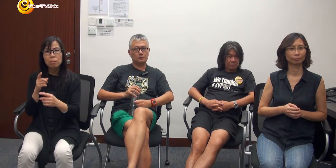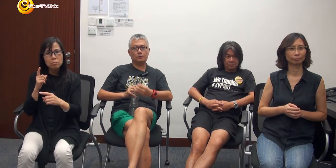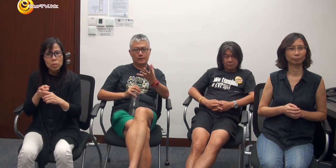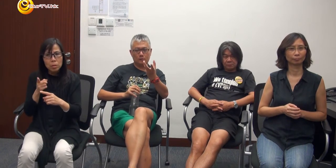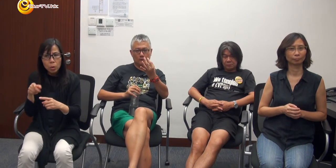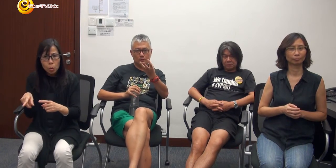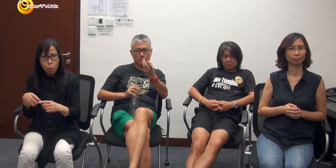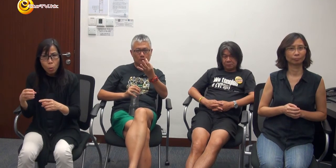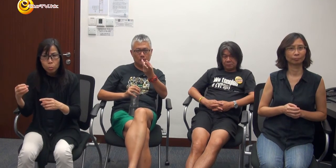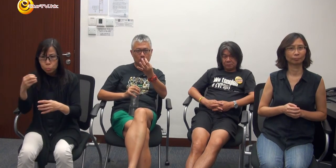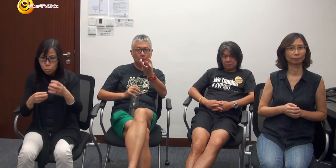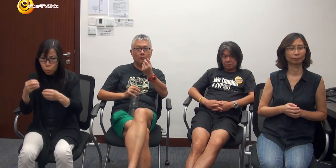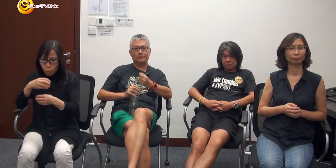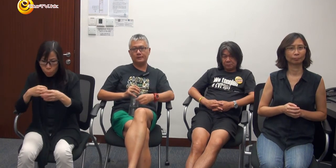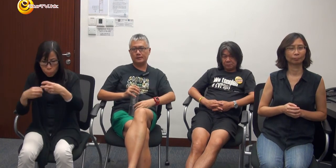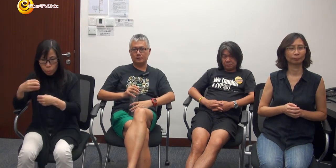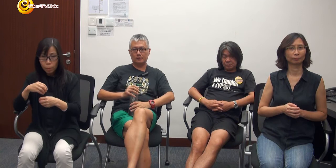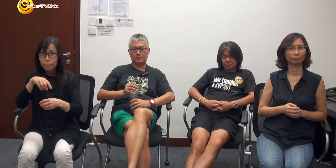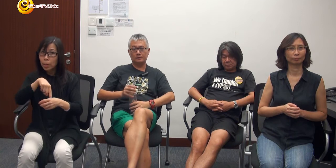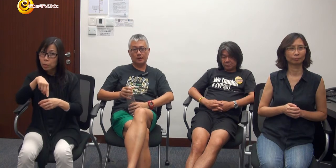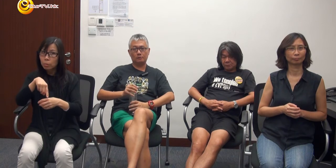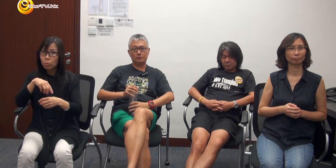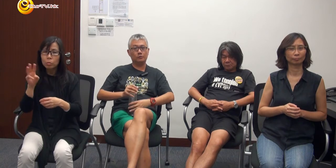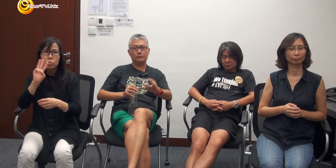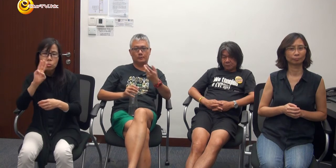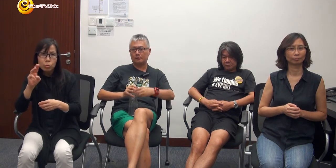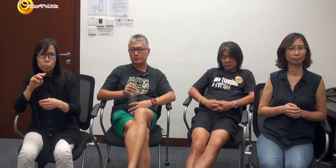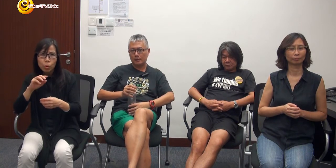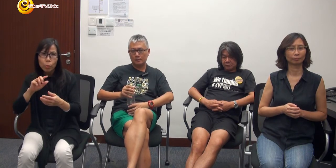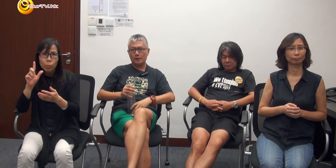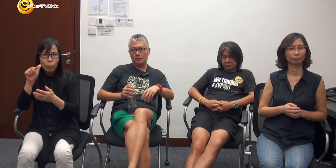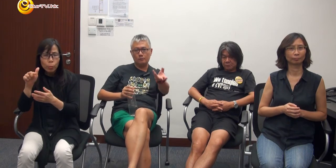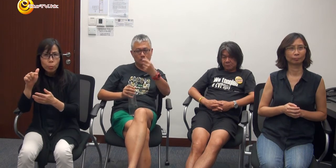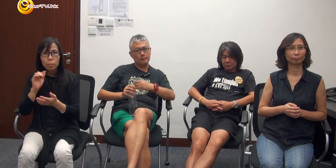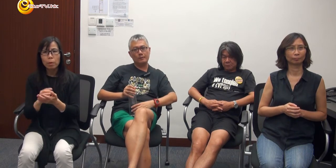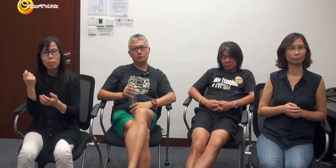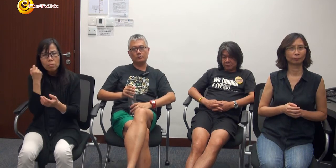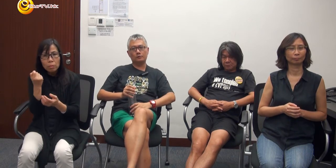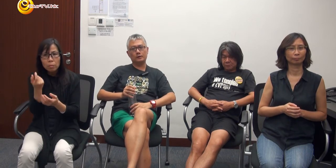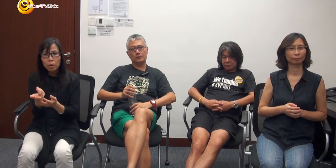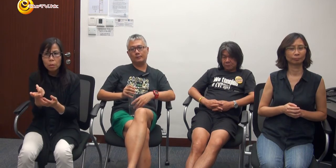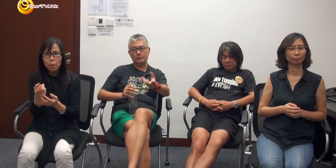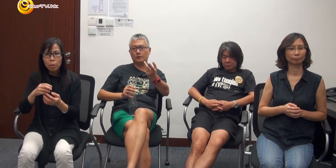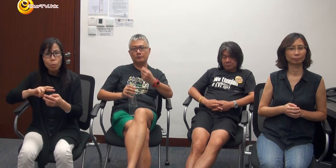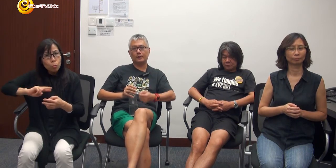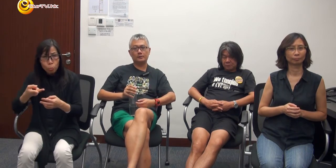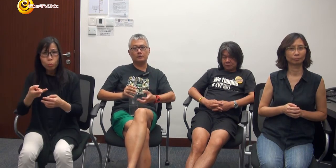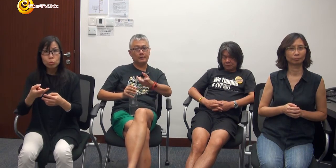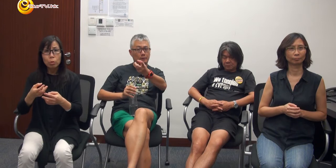組件個部分，即係令到嗰啲水係污染。同埋好簡單，你夠膽咪換咗個組件咯，係咪啲水好翻咧？用翻同一條